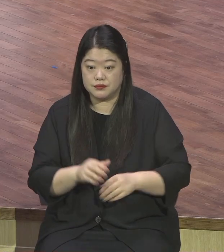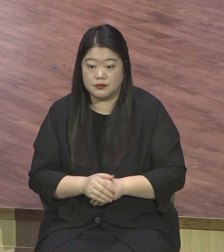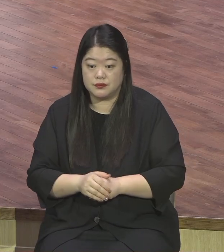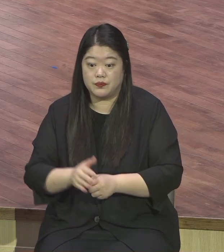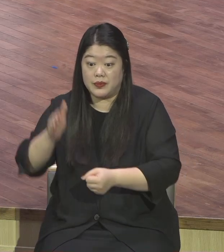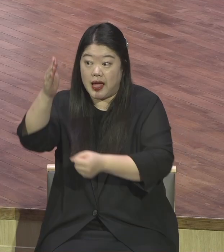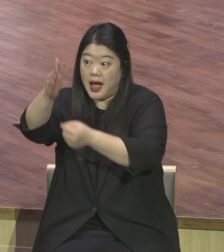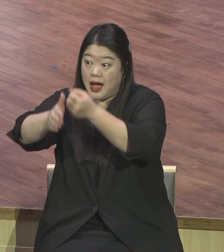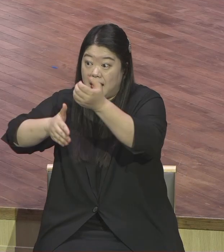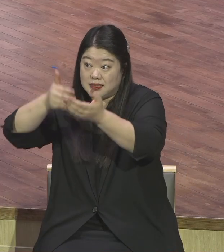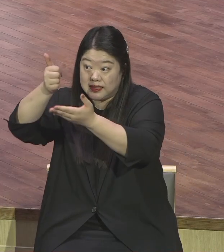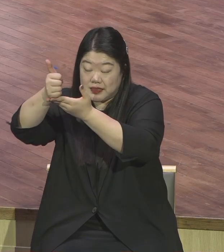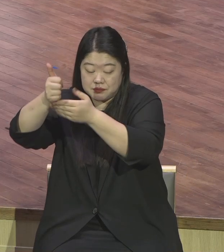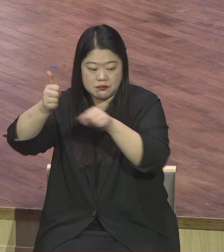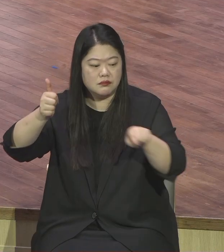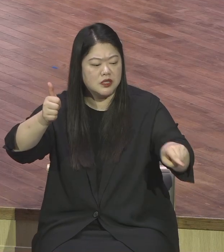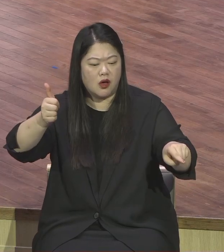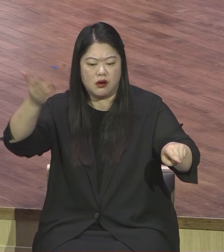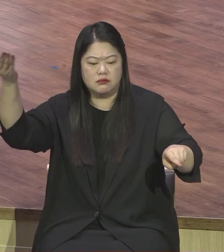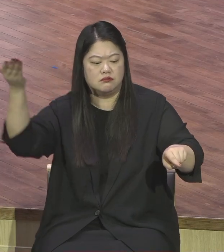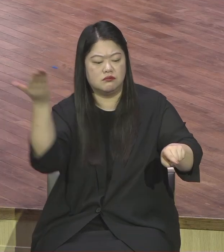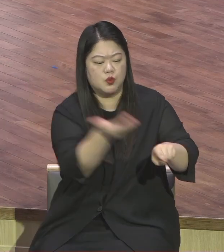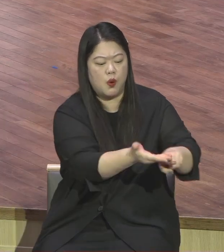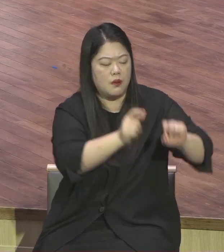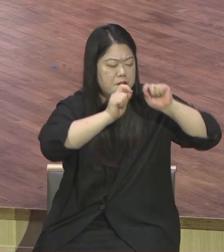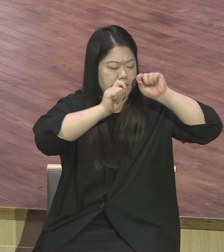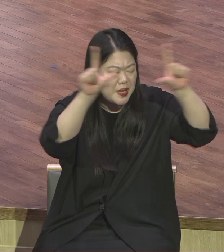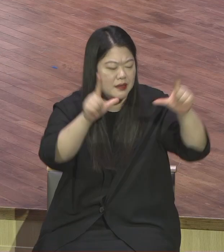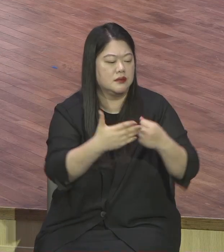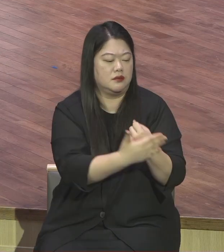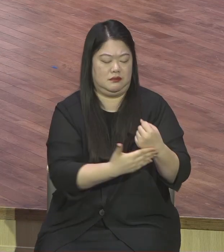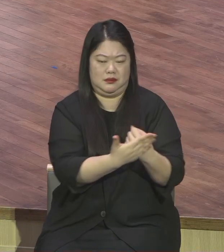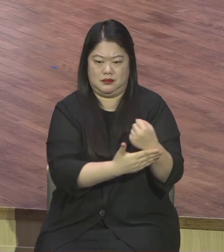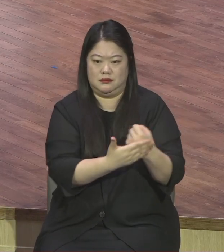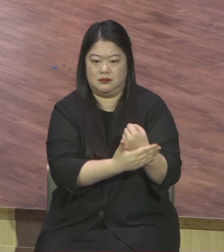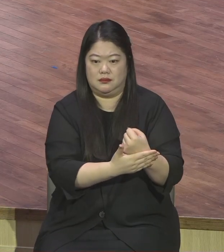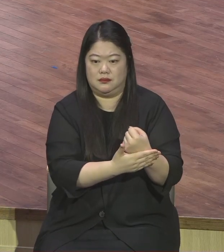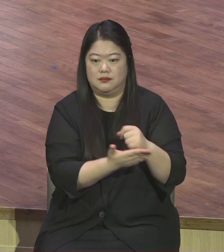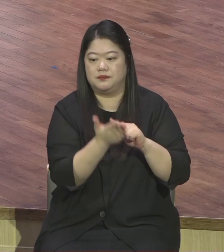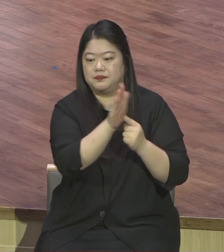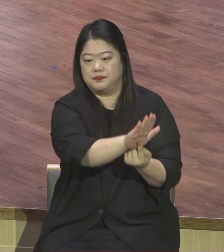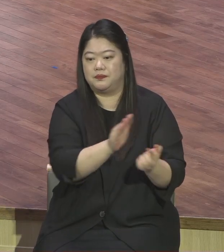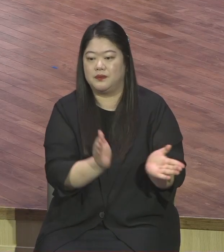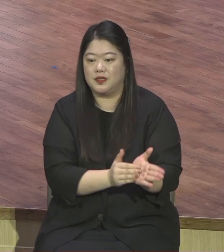너에게 알게 하신 것이라. 이게 계시예요.